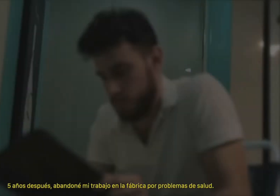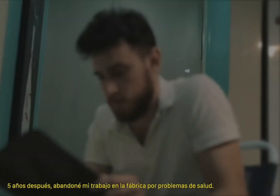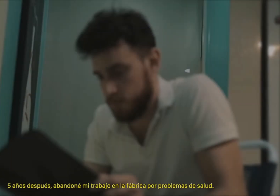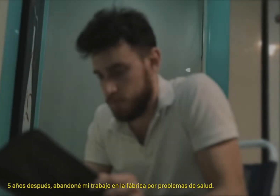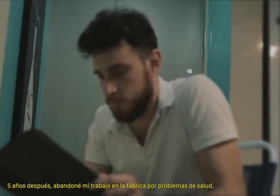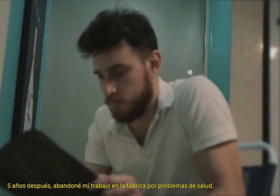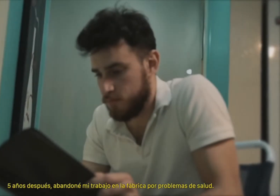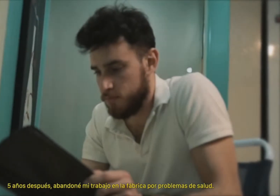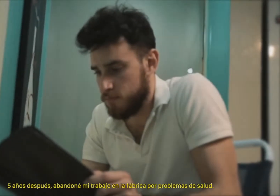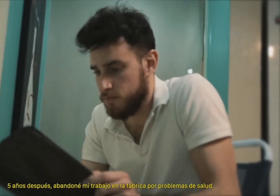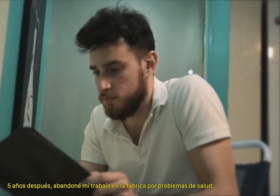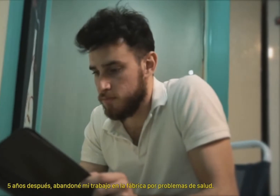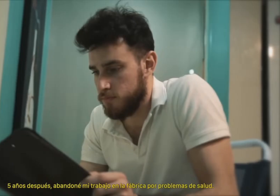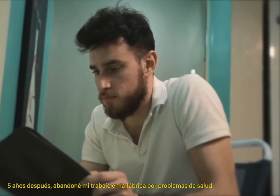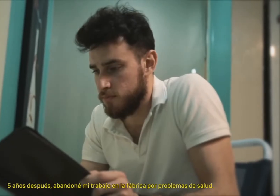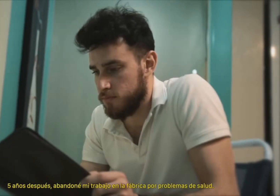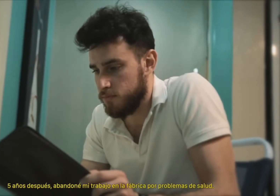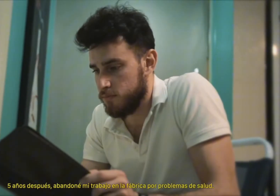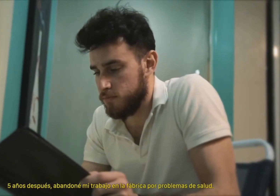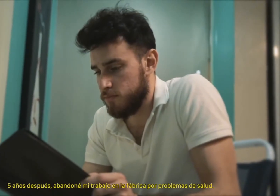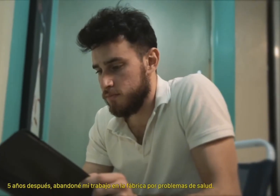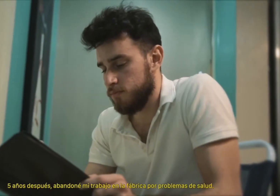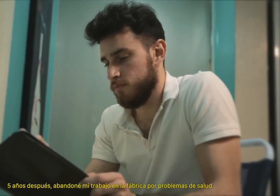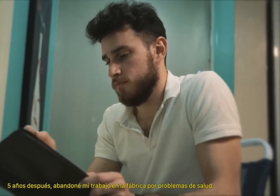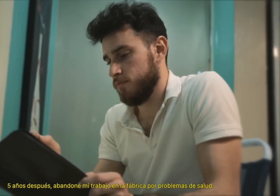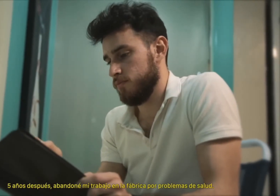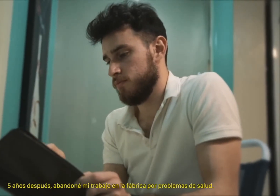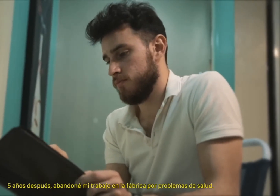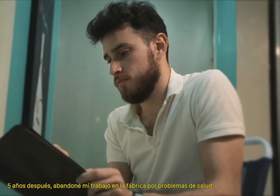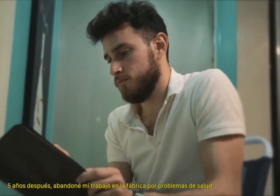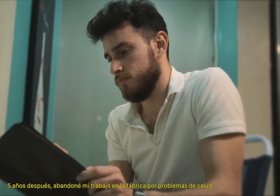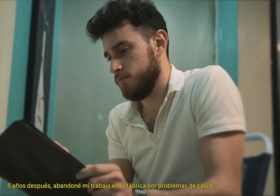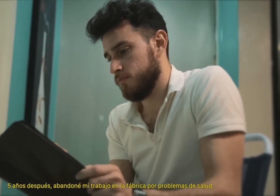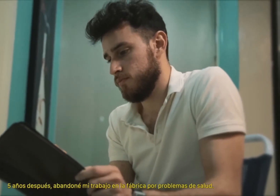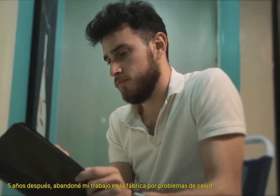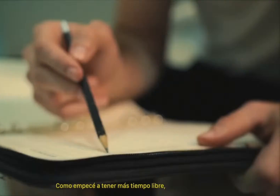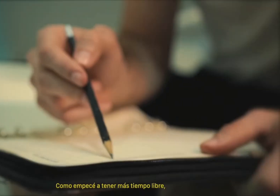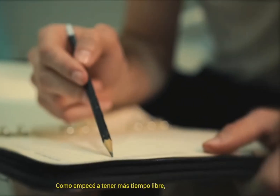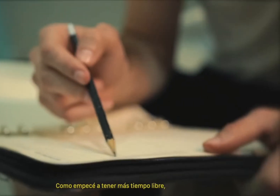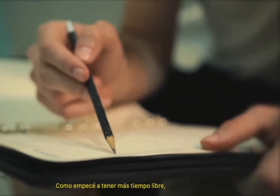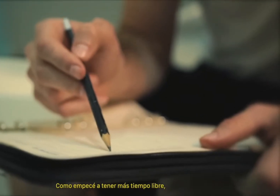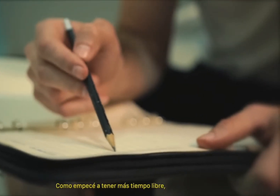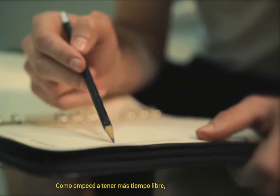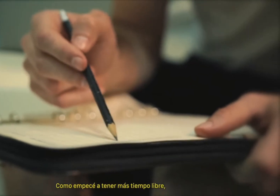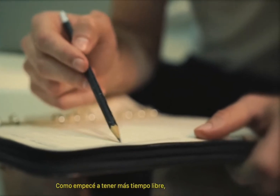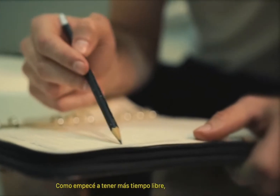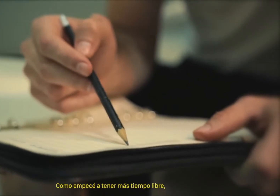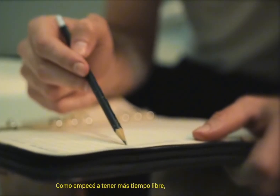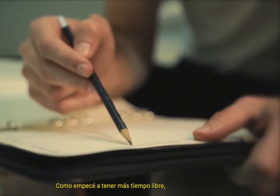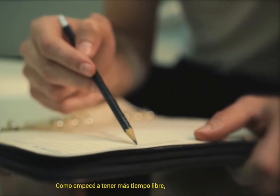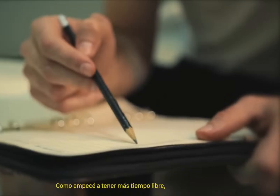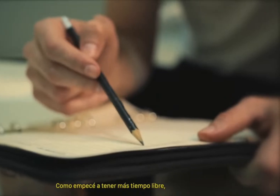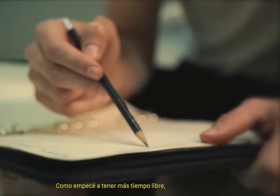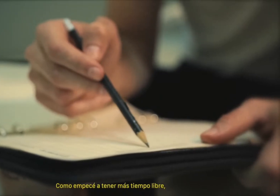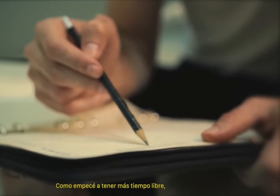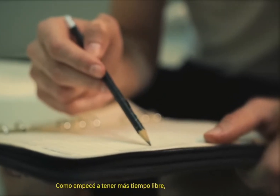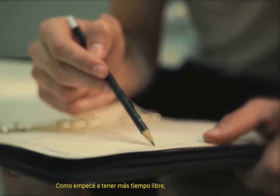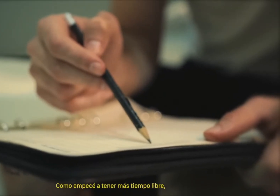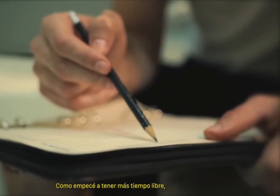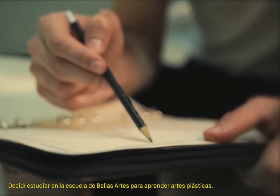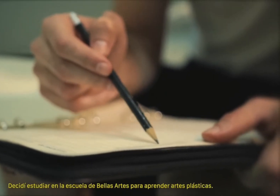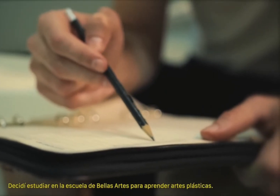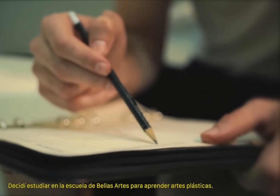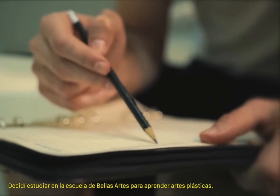5 años después abandoné mi trabajo en la fábrica por problemas de salud. Como empecé a tener más tiempo